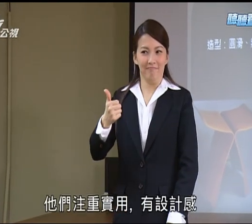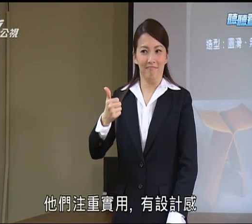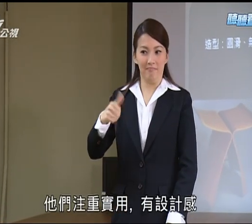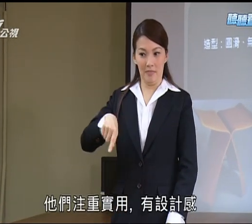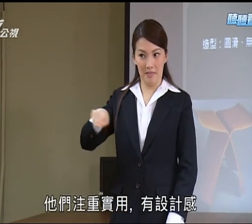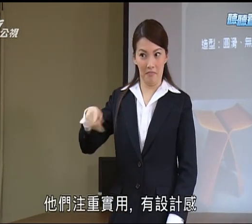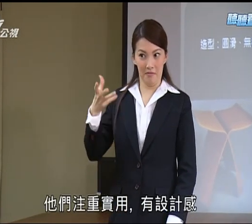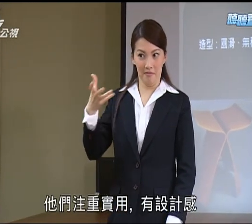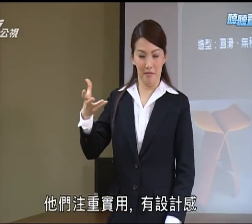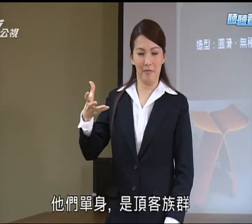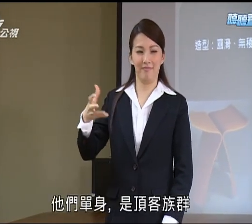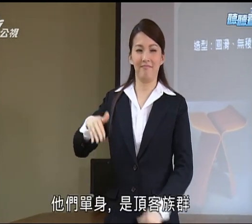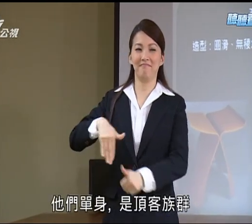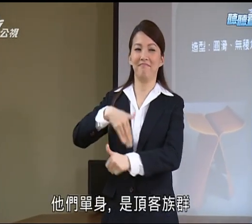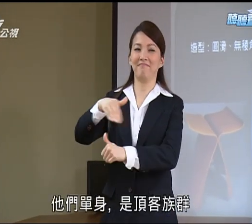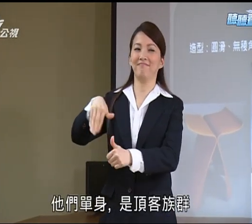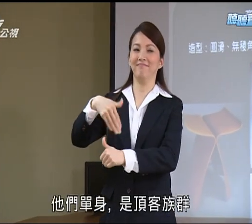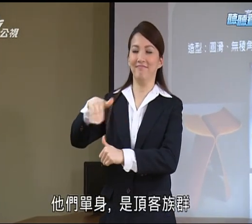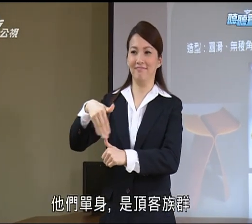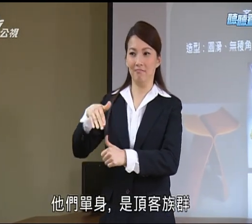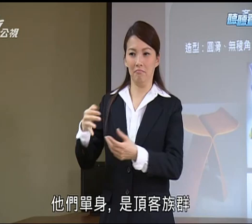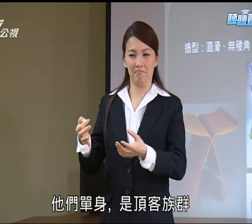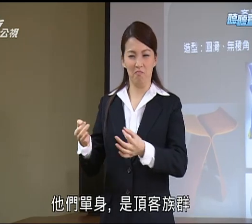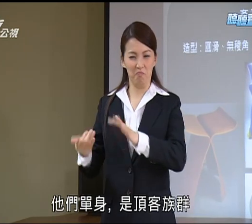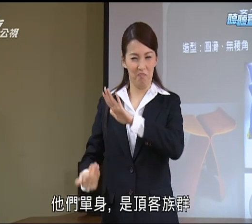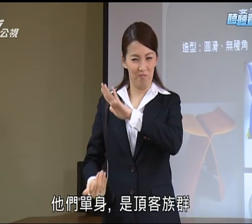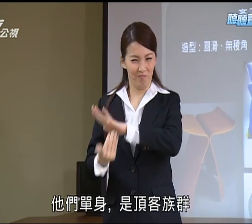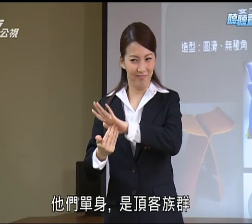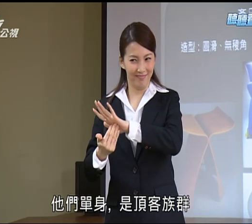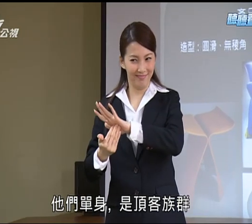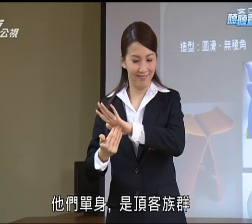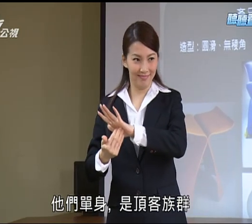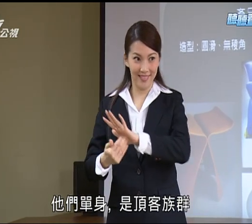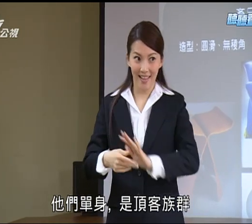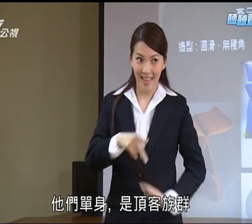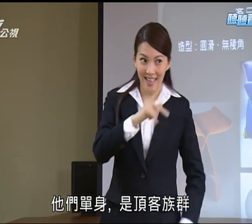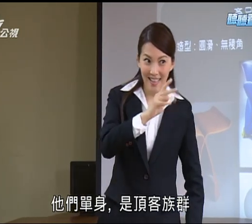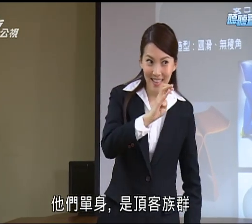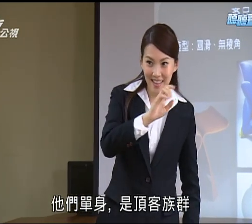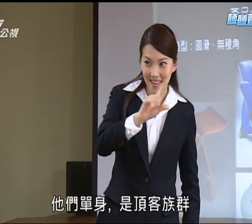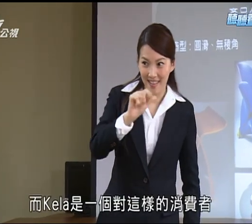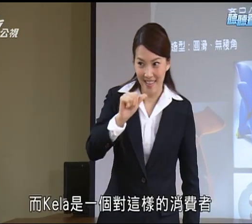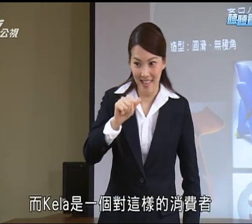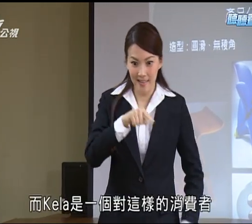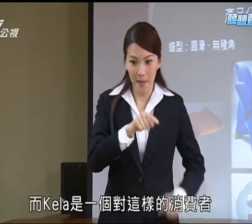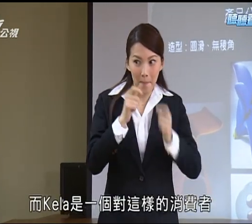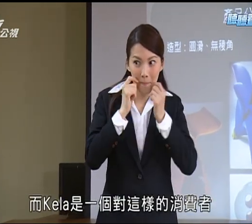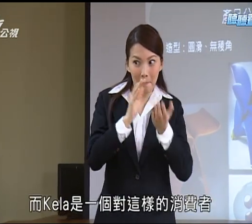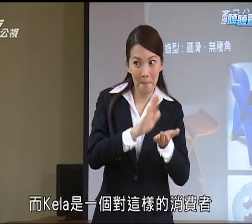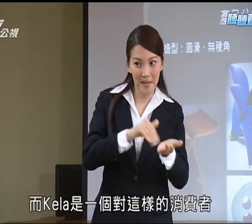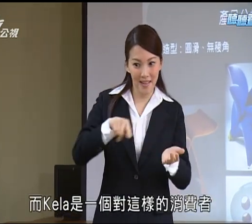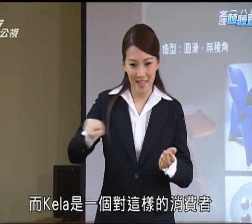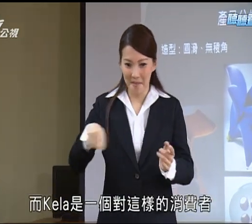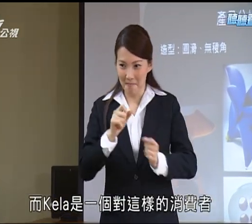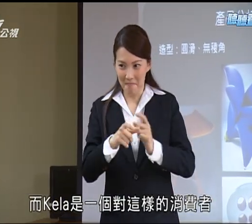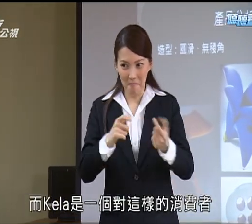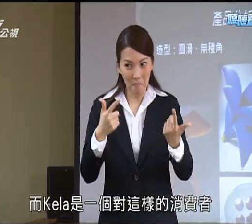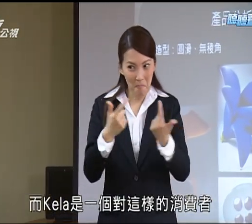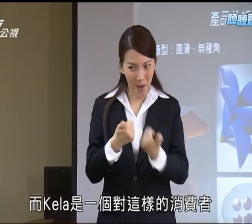计感，他们单身，是顶客族群。而 Kella 是一个对这样的消费者